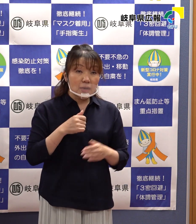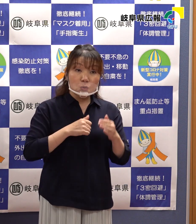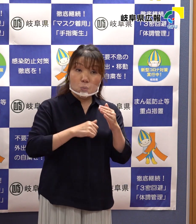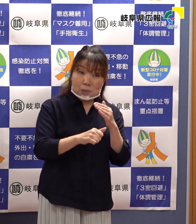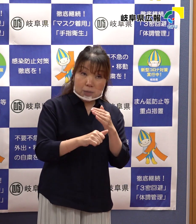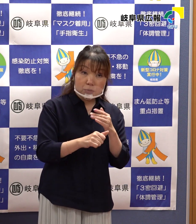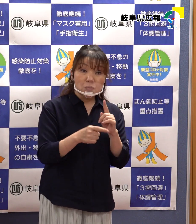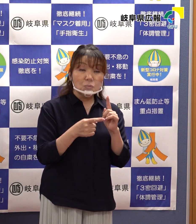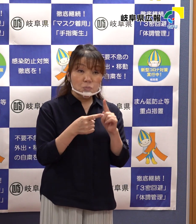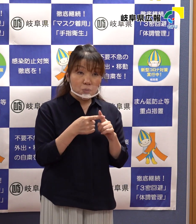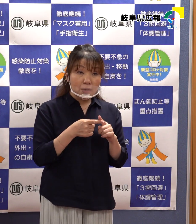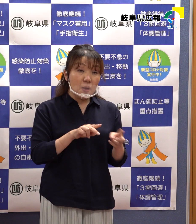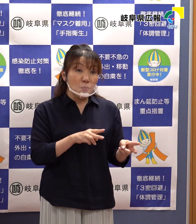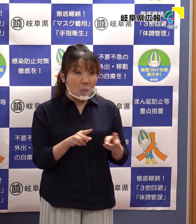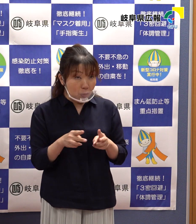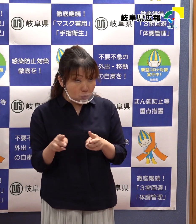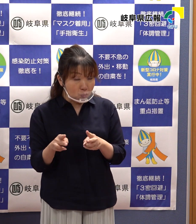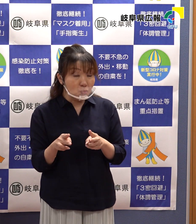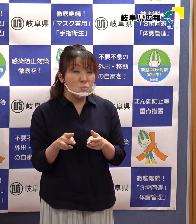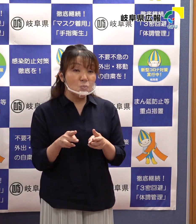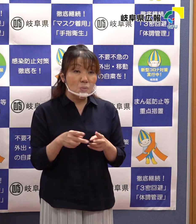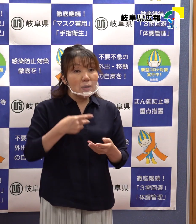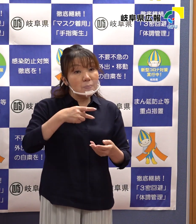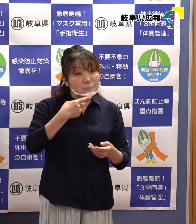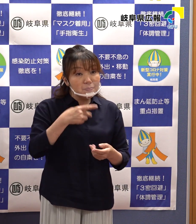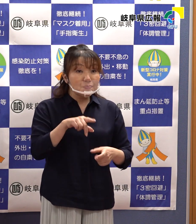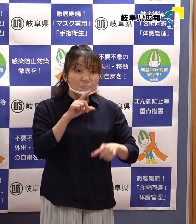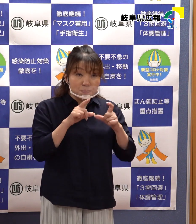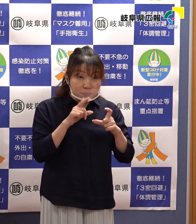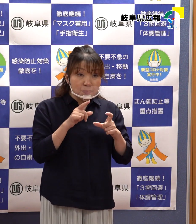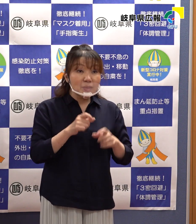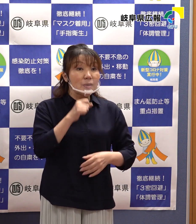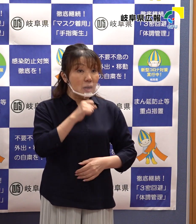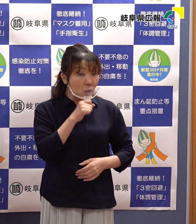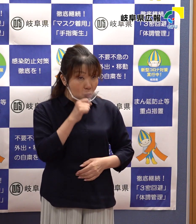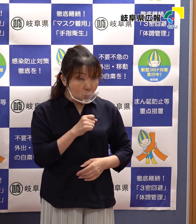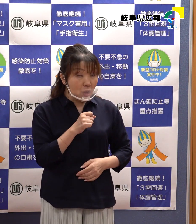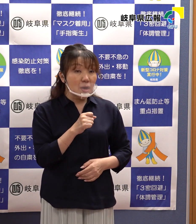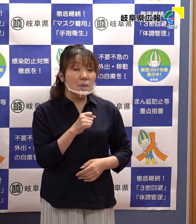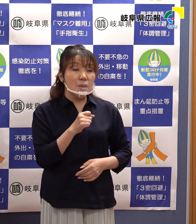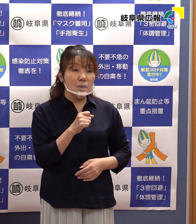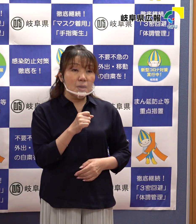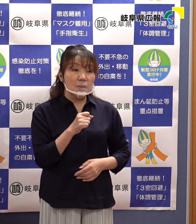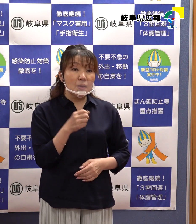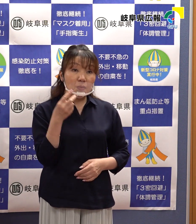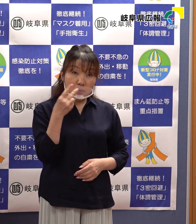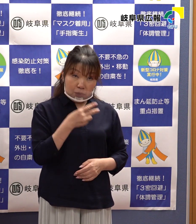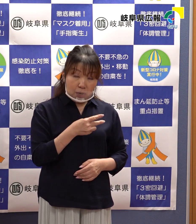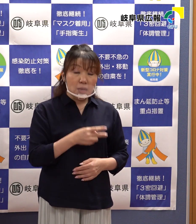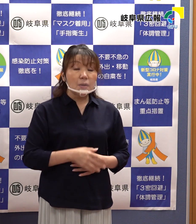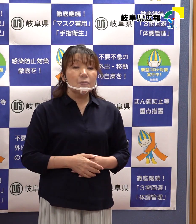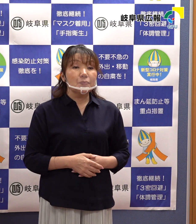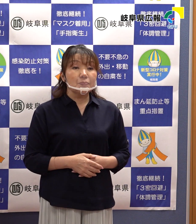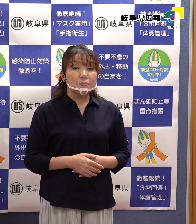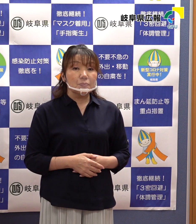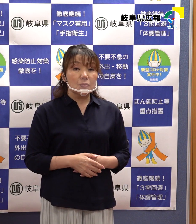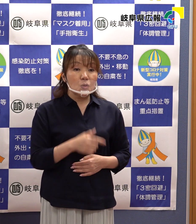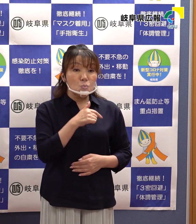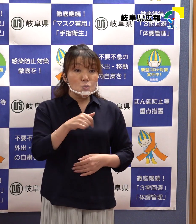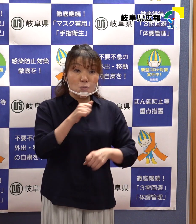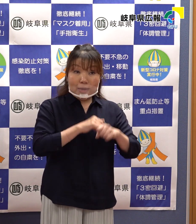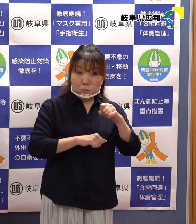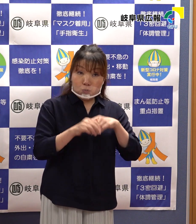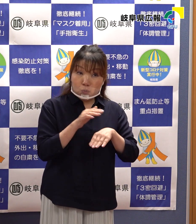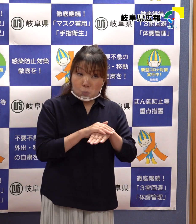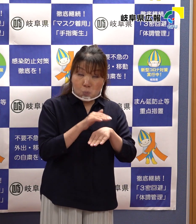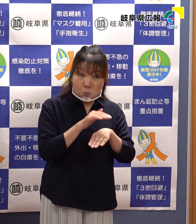とかバーベキューとか飲食とかカラオケとか、あるいは部活動のやり